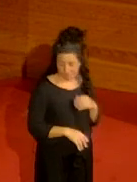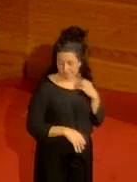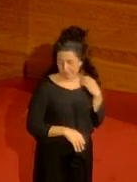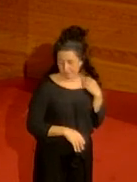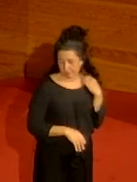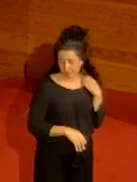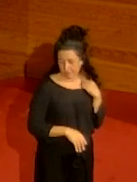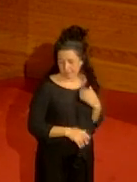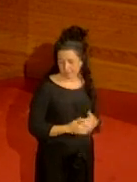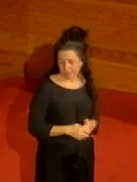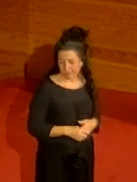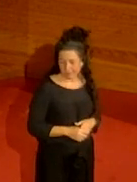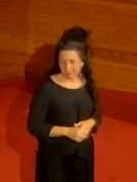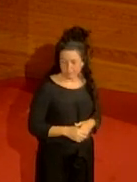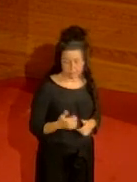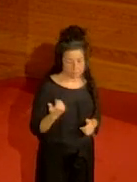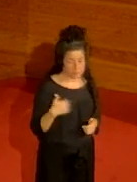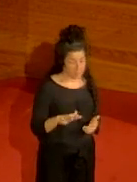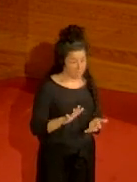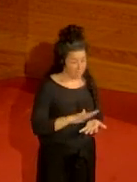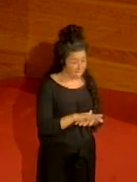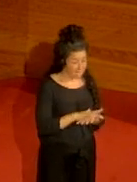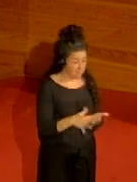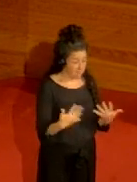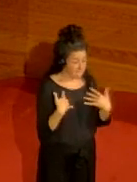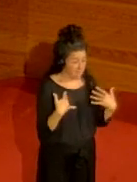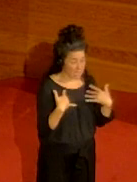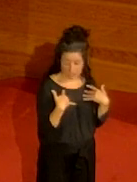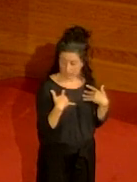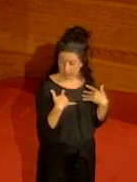bueno estas como les hablaba de los mártires bueno